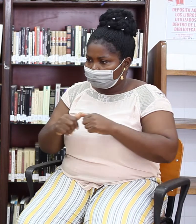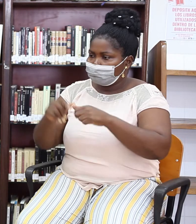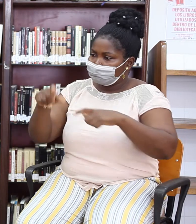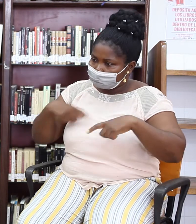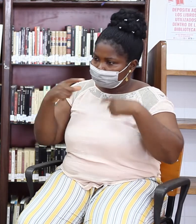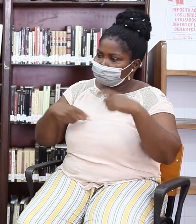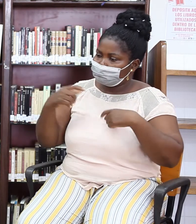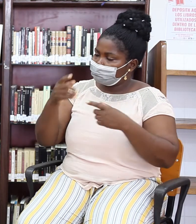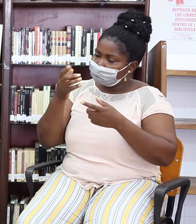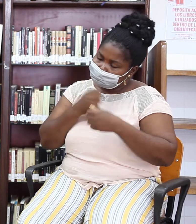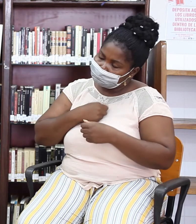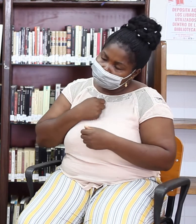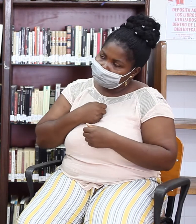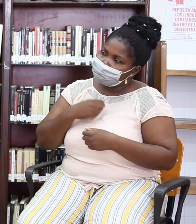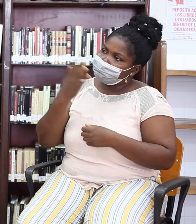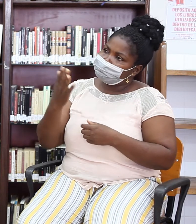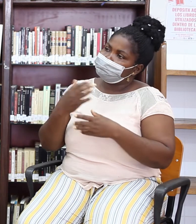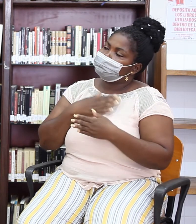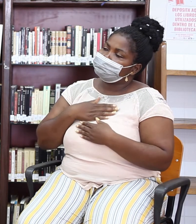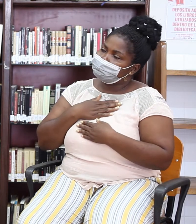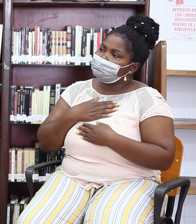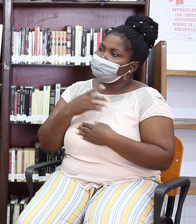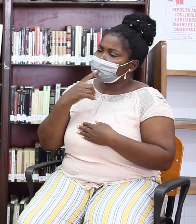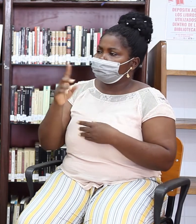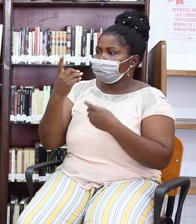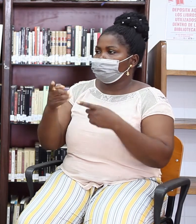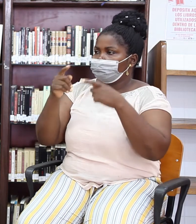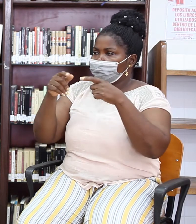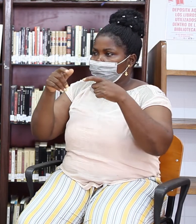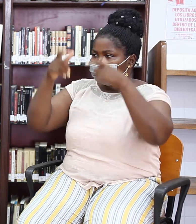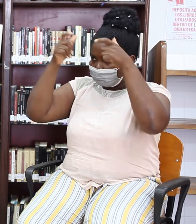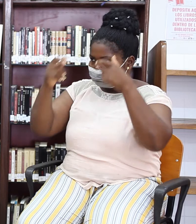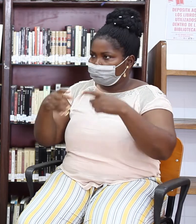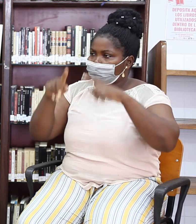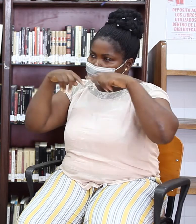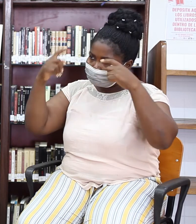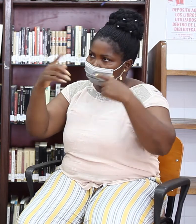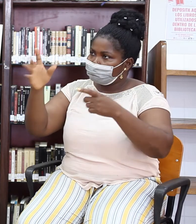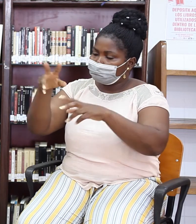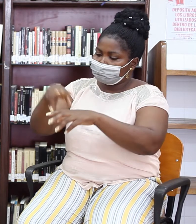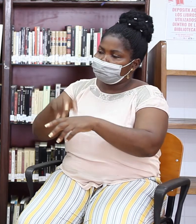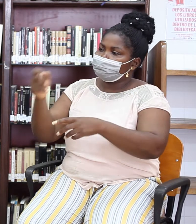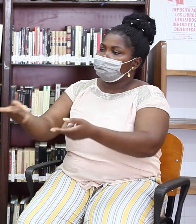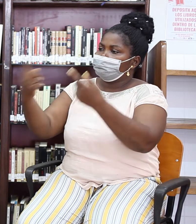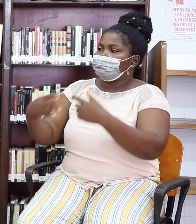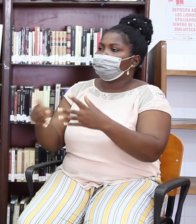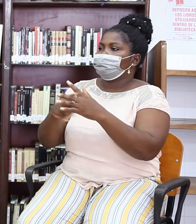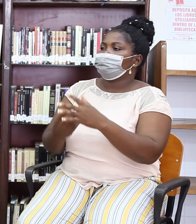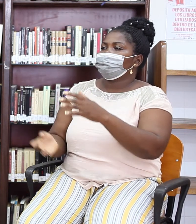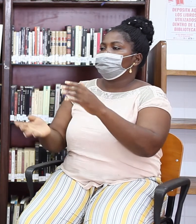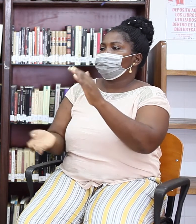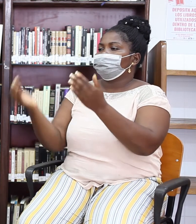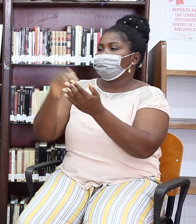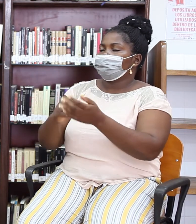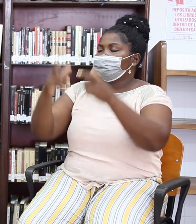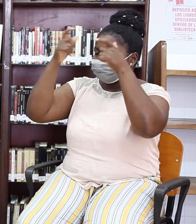sollozando e implorando piedad. Y tan satisfecho estaba el rey de haber recuperado ese anillo y de volver a ser el rey más